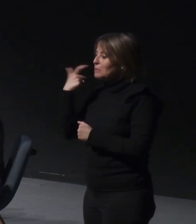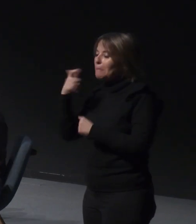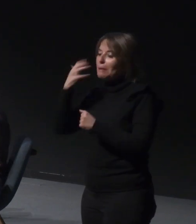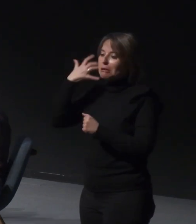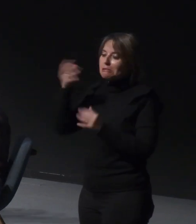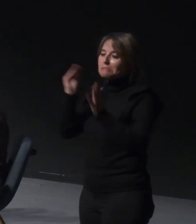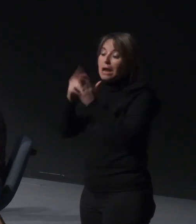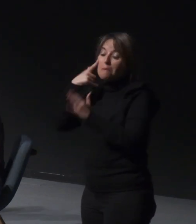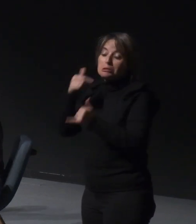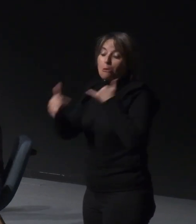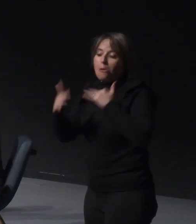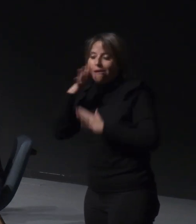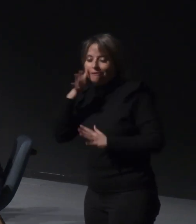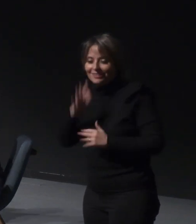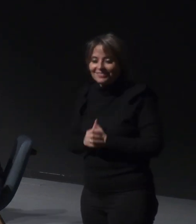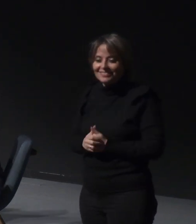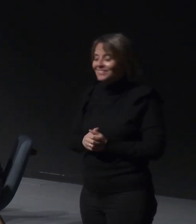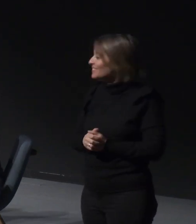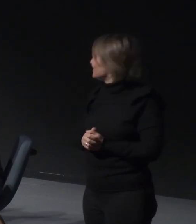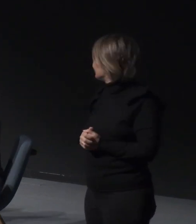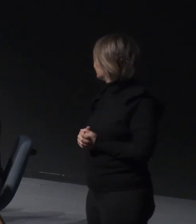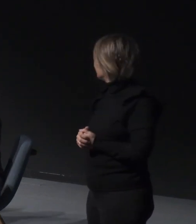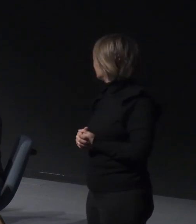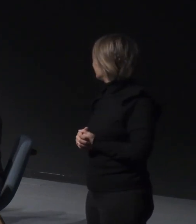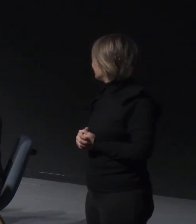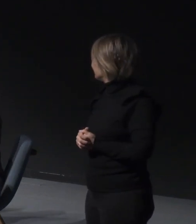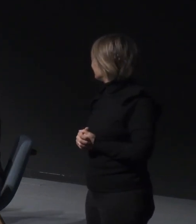si colaba. A ver, espera un poco.